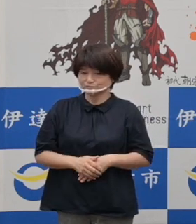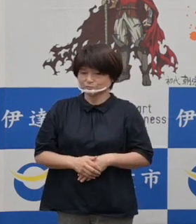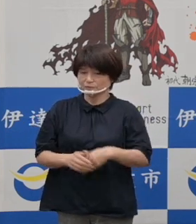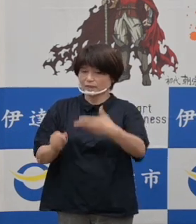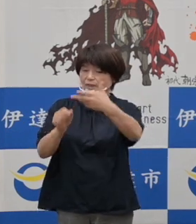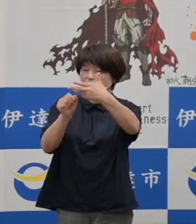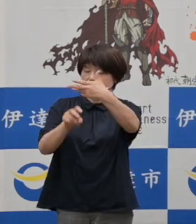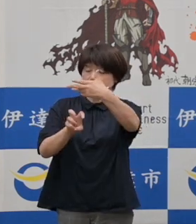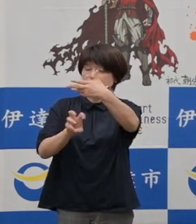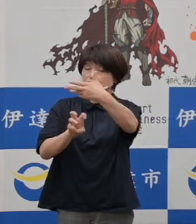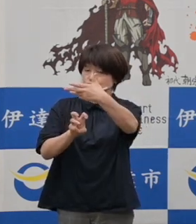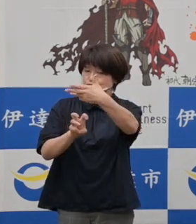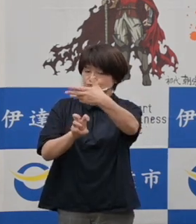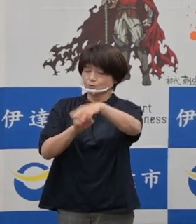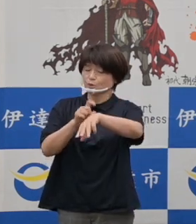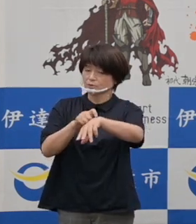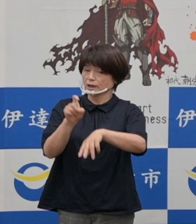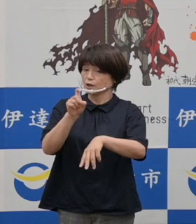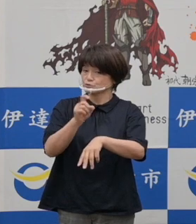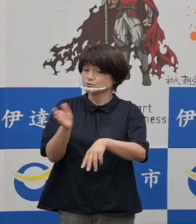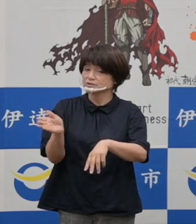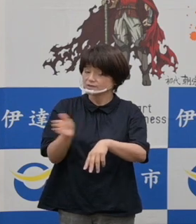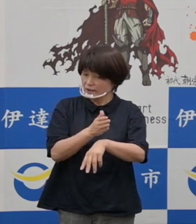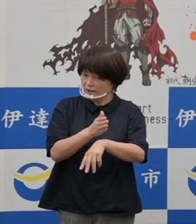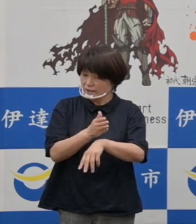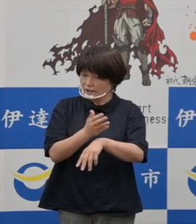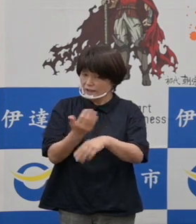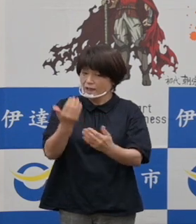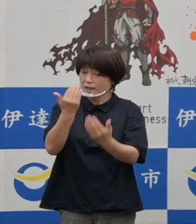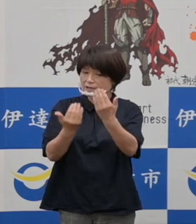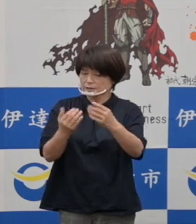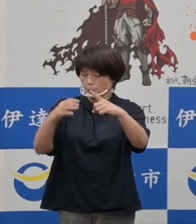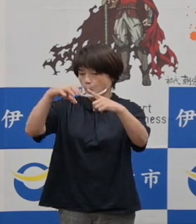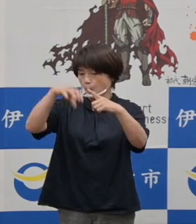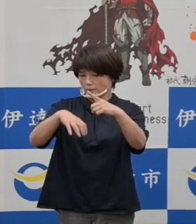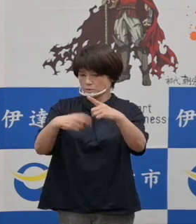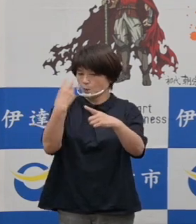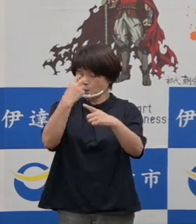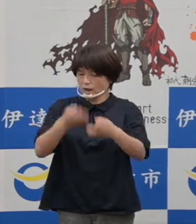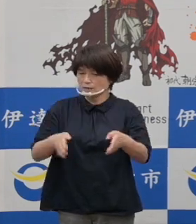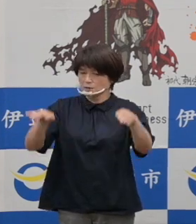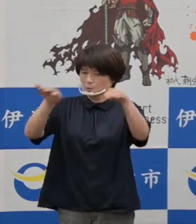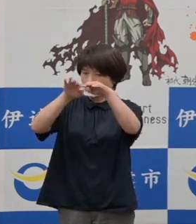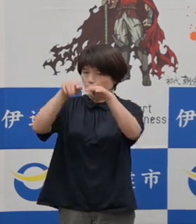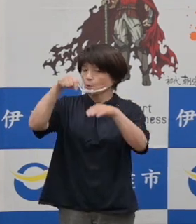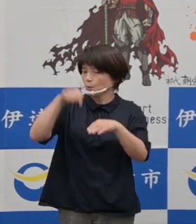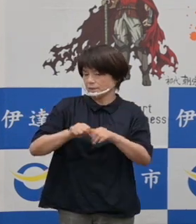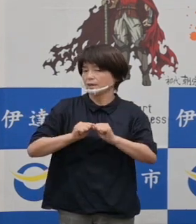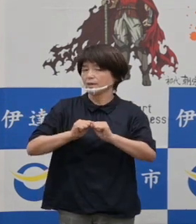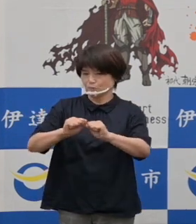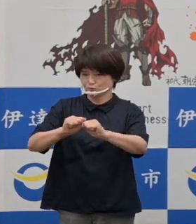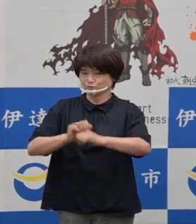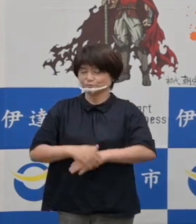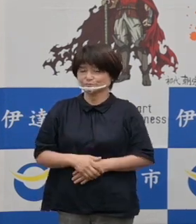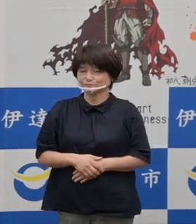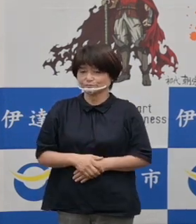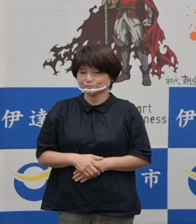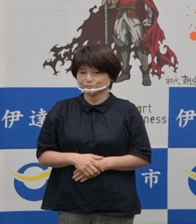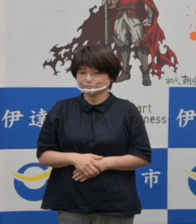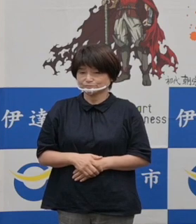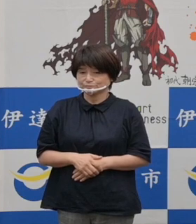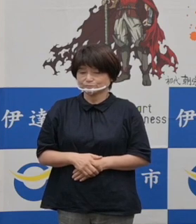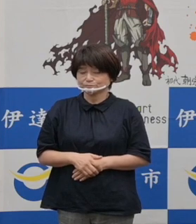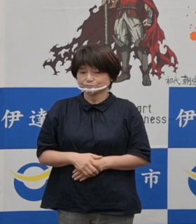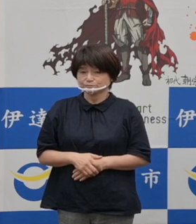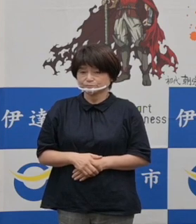月の31日の10時から赤坂の里森林公園管理棟前で行います。これにつきまして